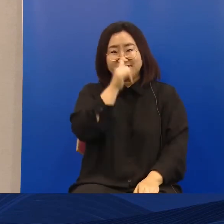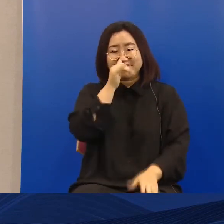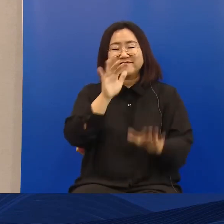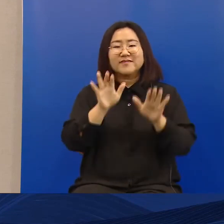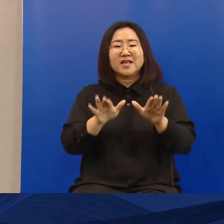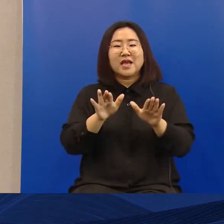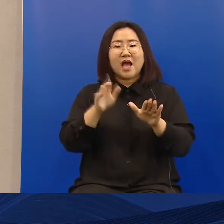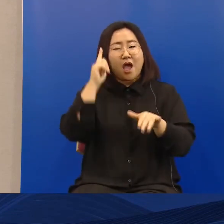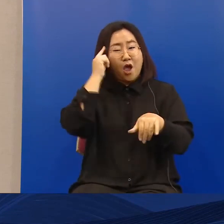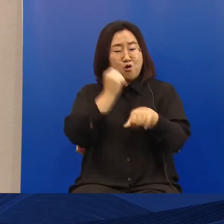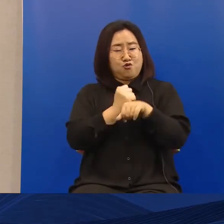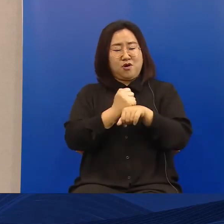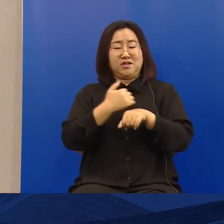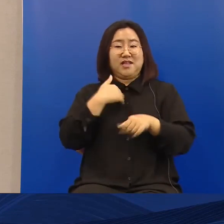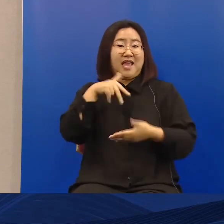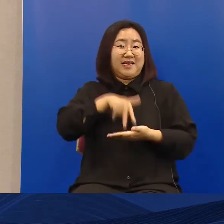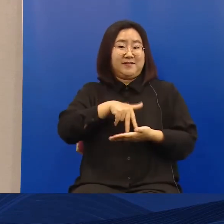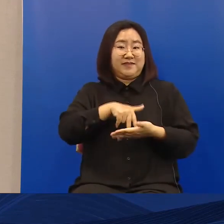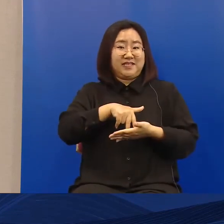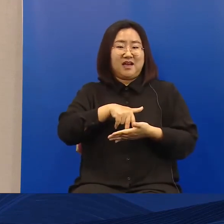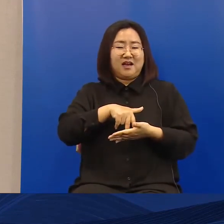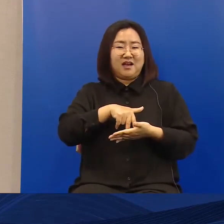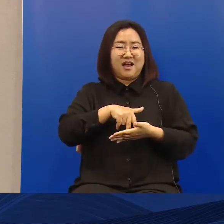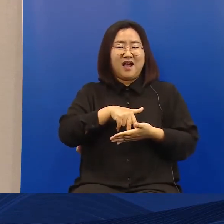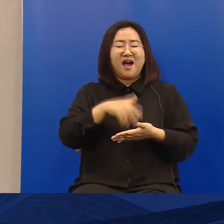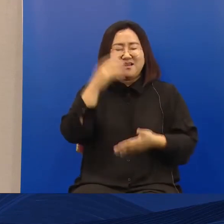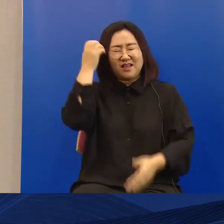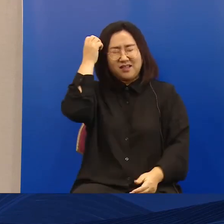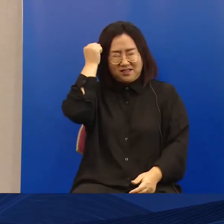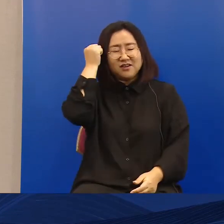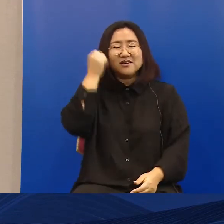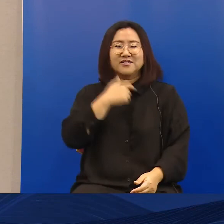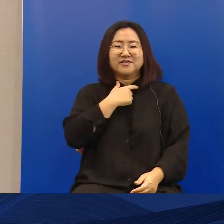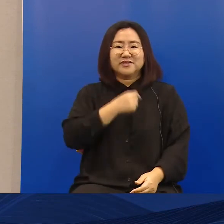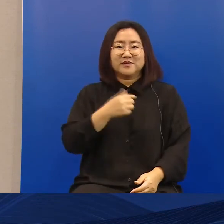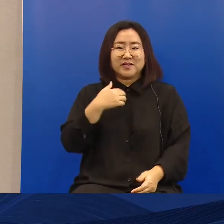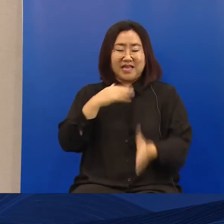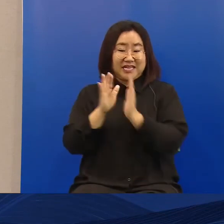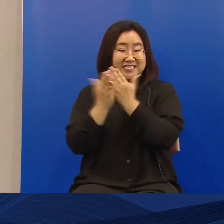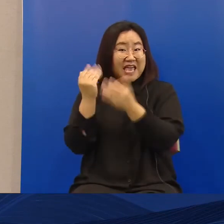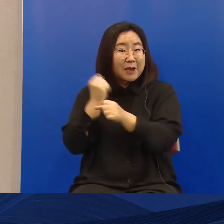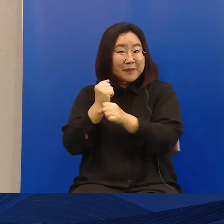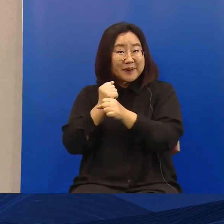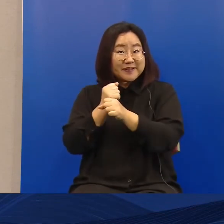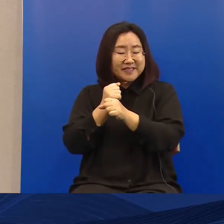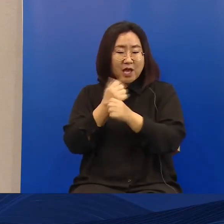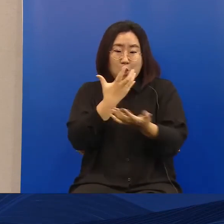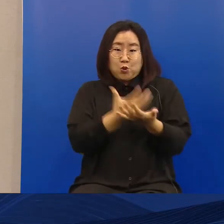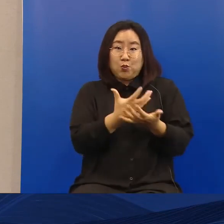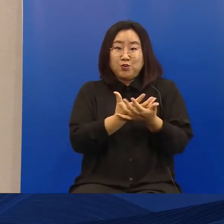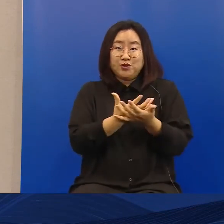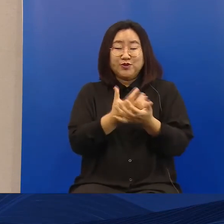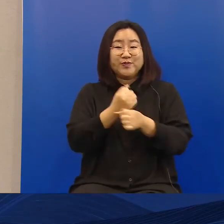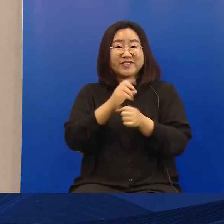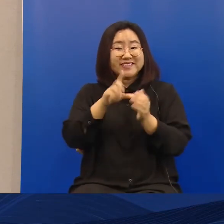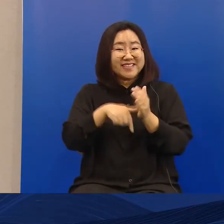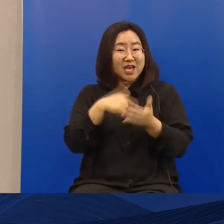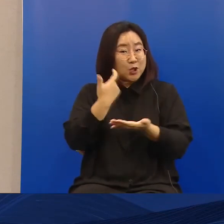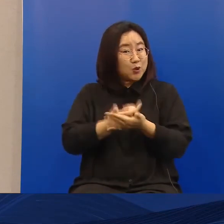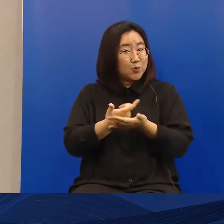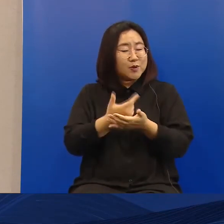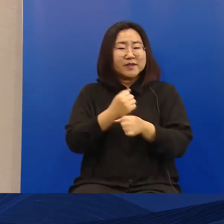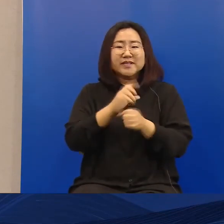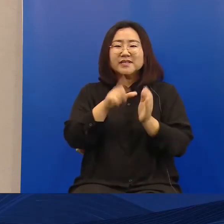이 분야를 연구하는 학자로서 똑똑히 기억하겠습니다. 제가 교과서를 쓰든지 책을 쓰든지 논문 쓸 때